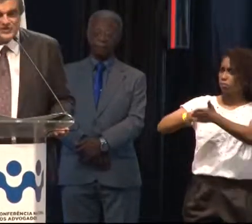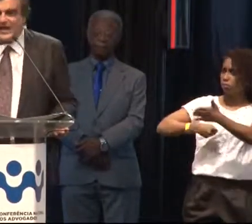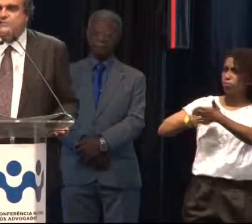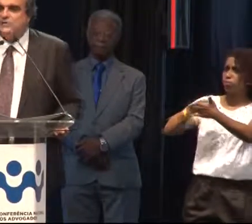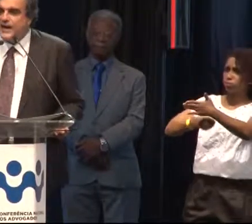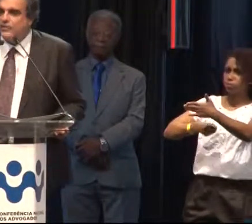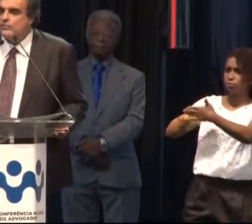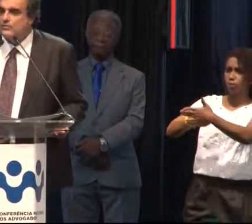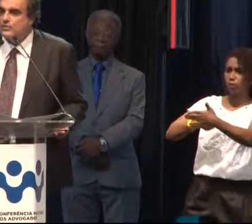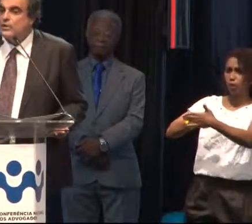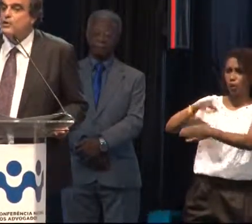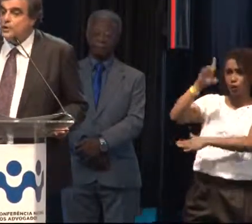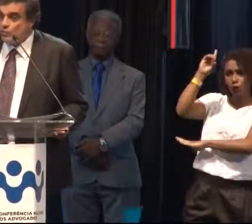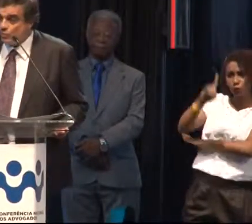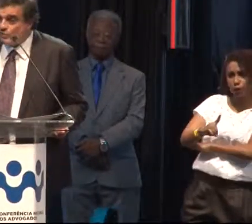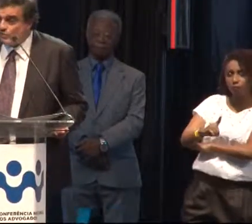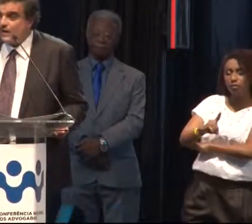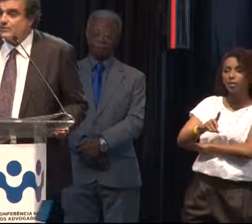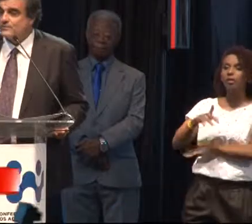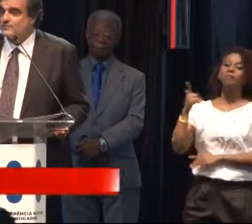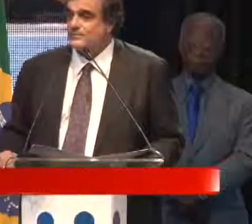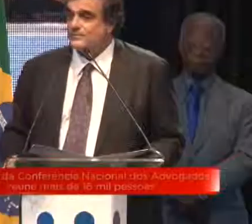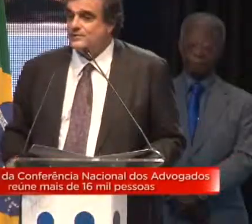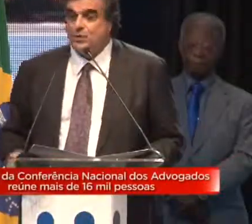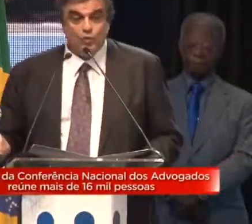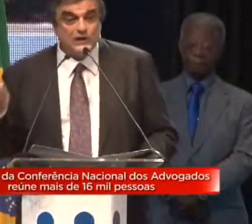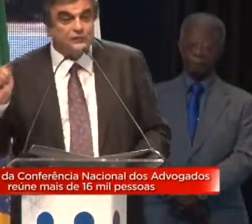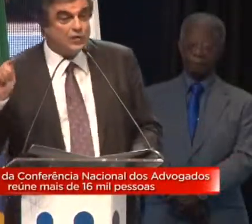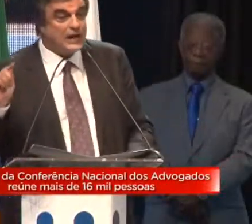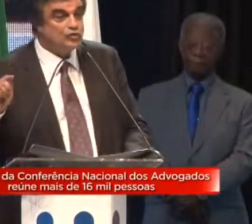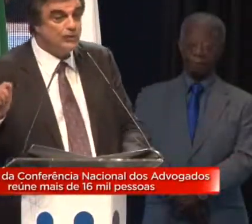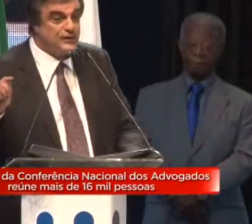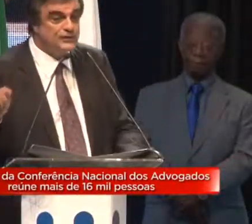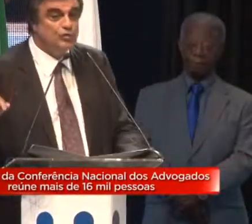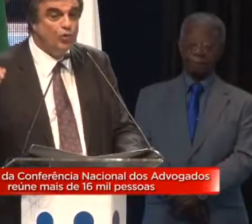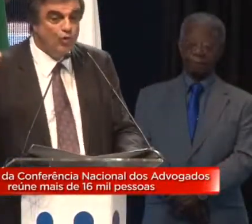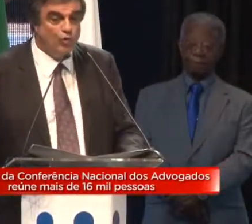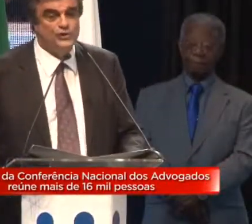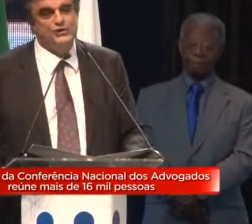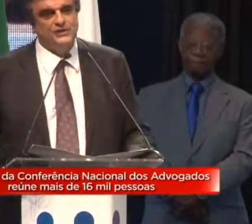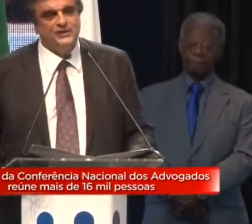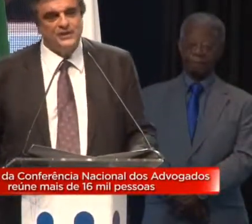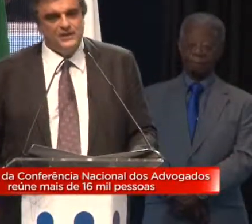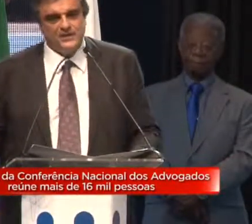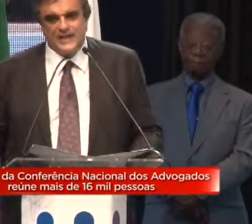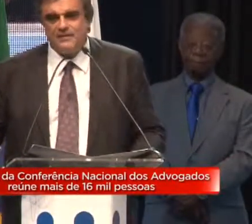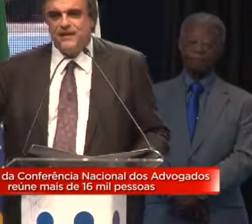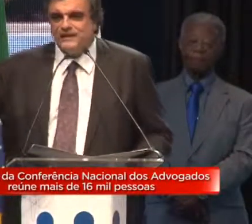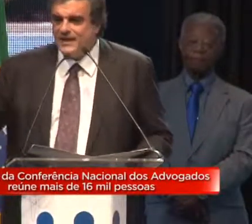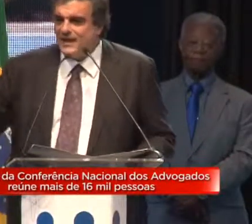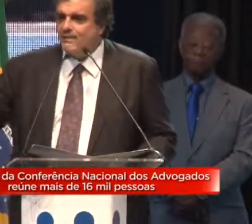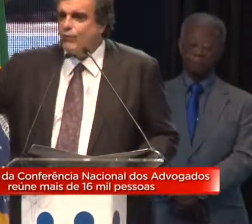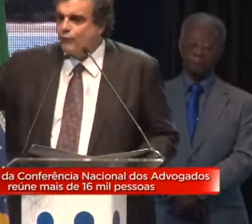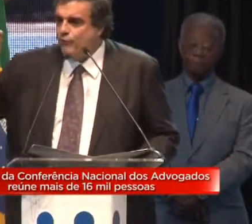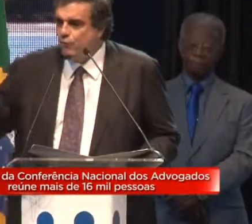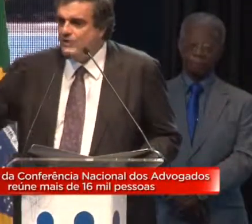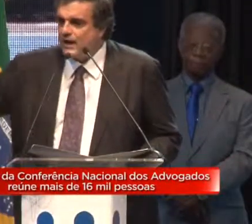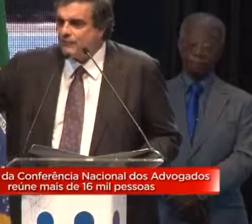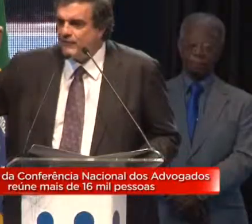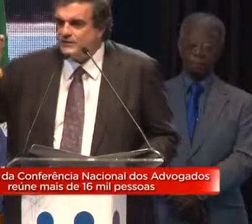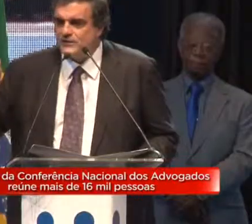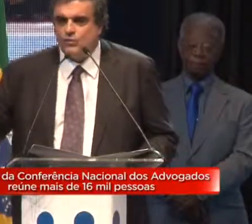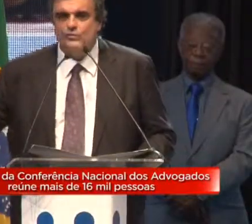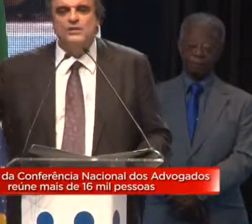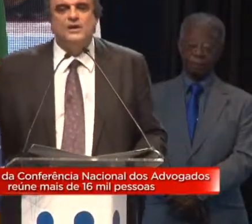pelo Estado de Direito e o conquistaram. Os advogados no Brasil hoje devem ter a